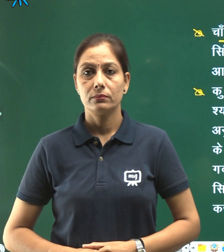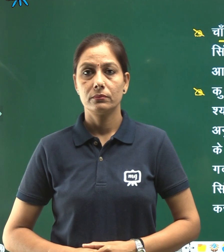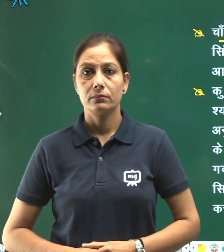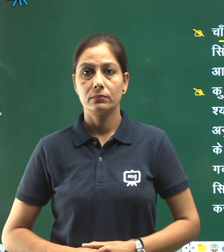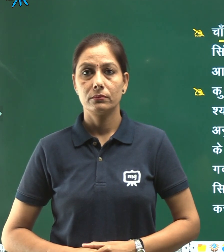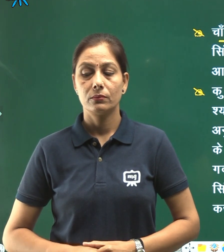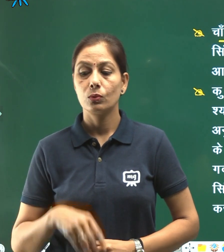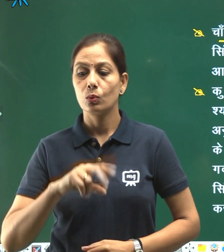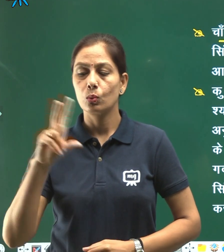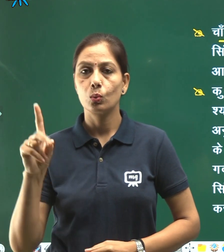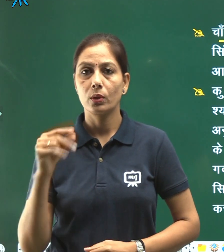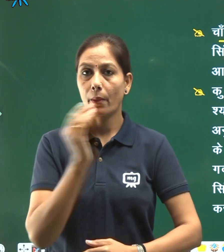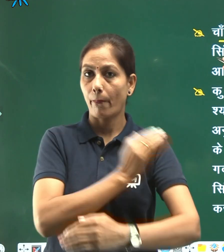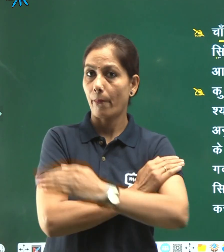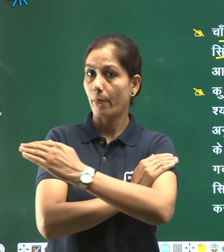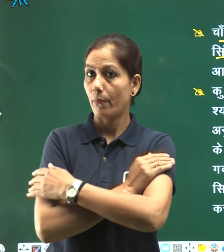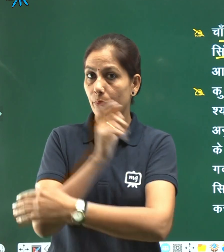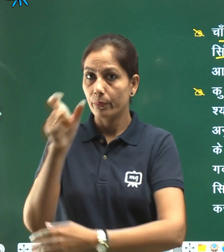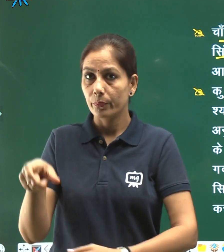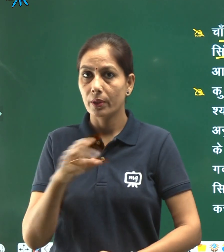बादल सिंह के साथ